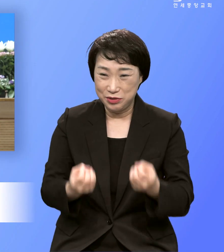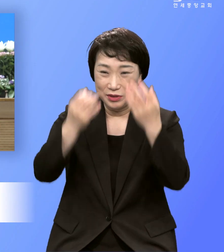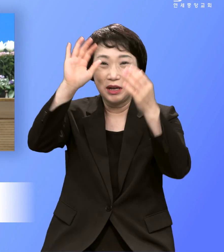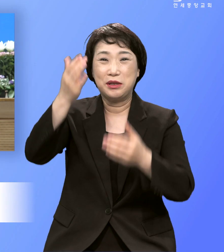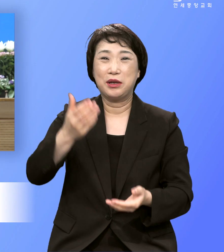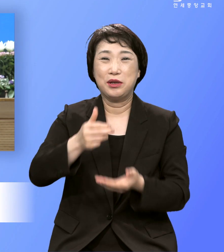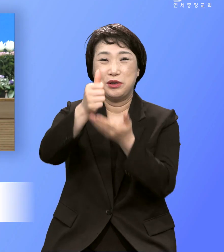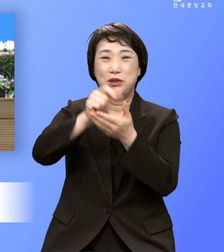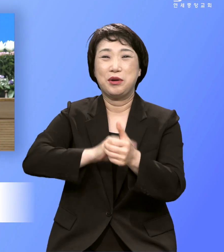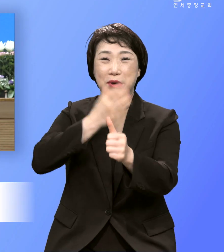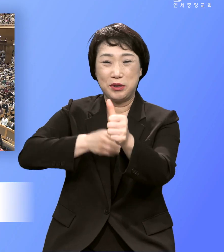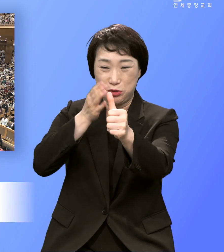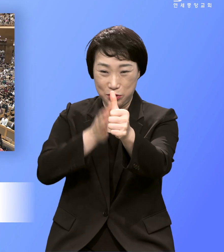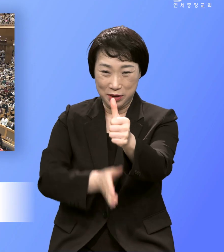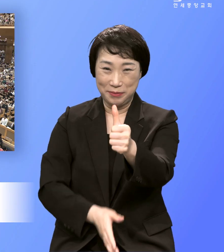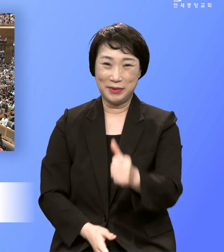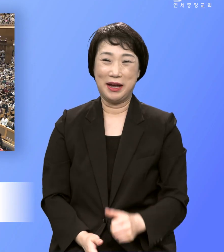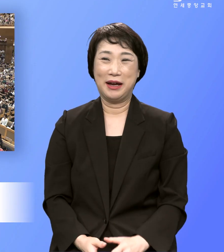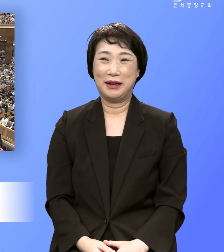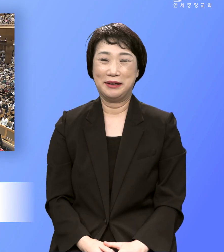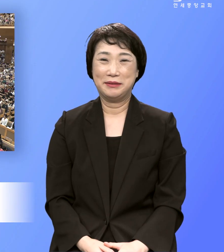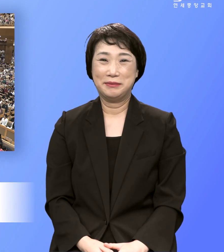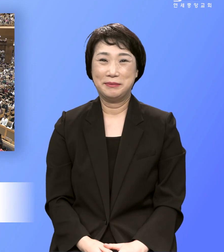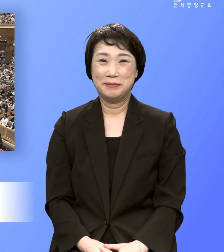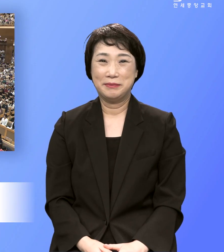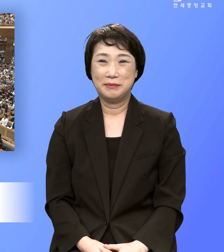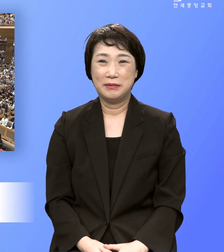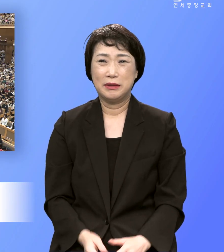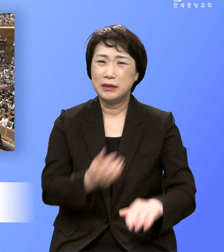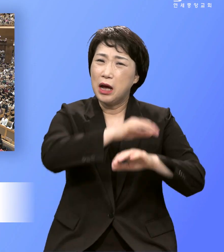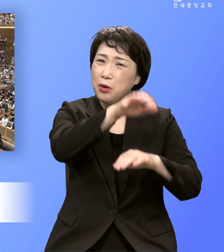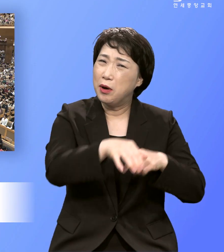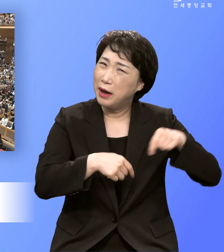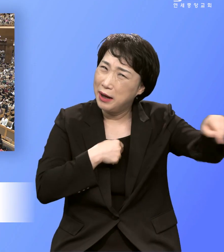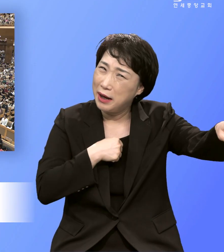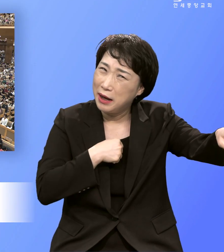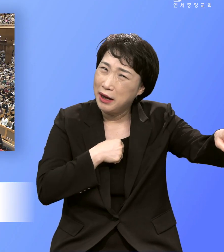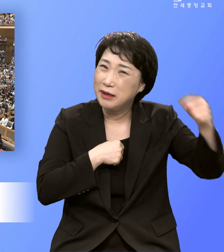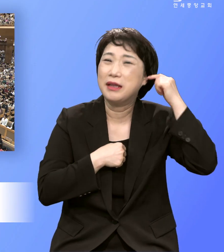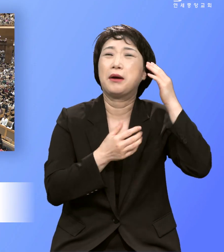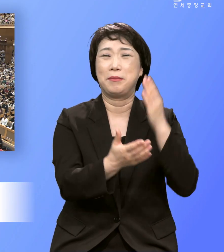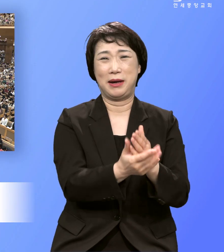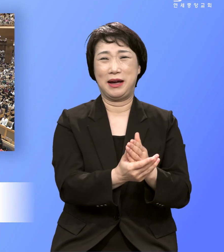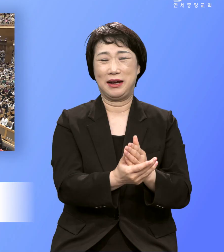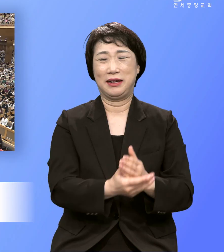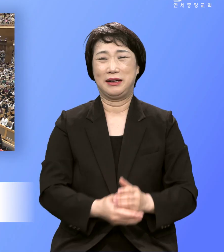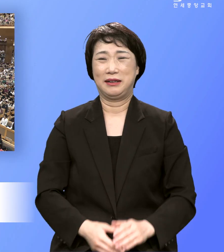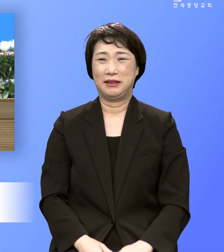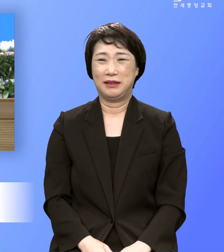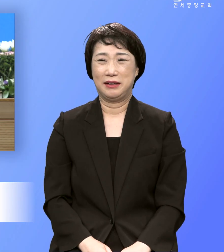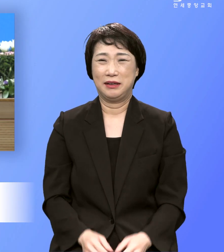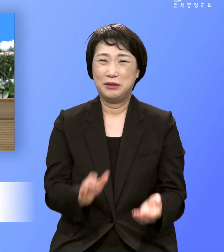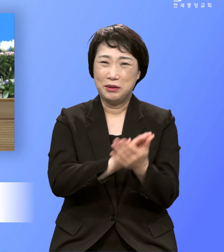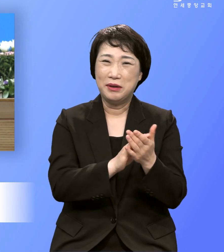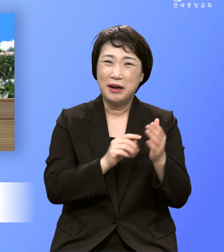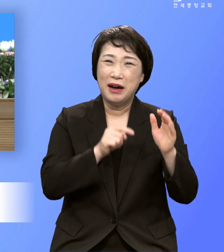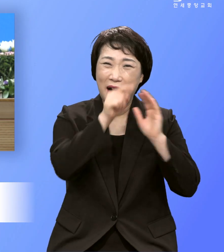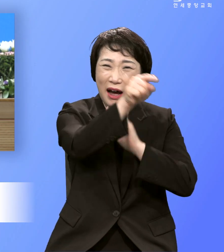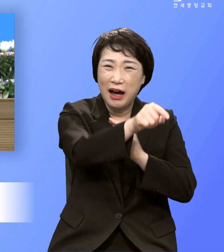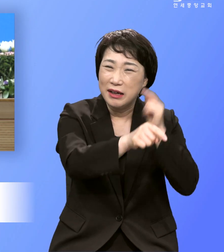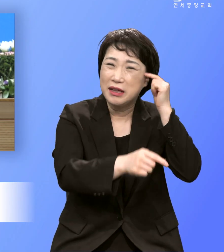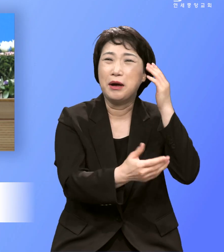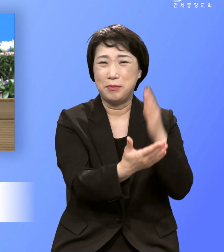되기를 주님의 이름으로 축원합니다. 내가 다른 데 갈 생각 하지 마. 놀러 갈 생각 하지